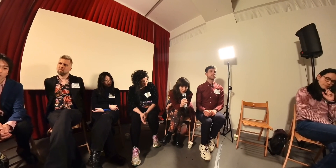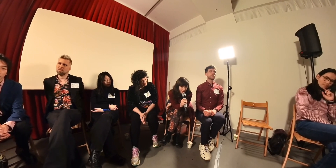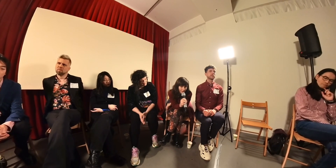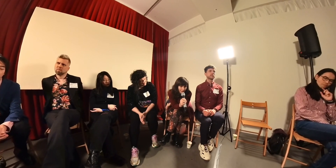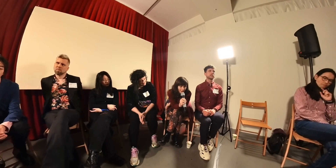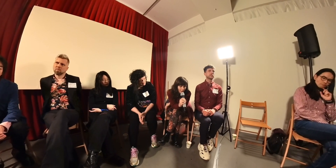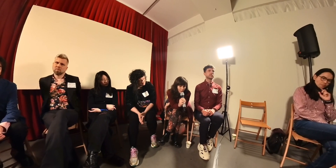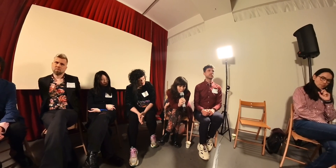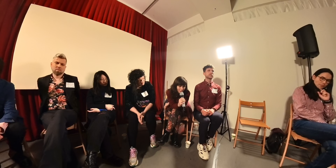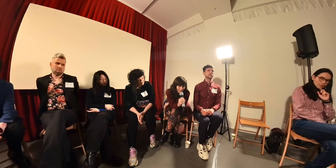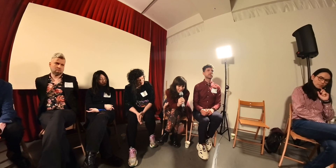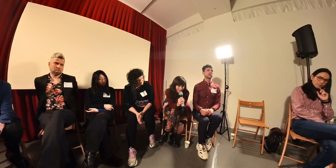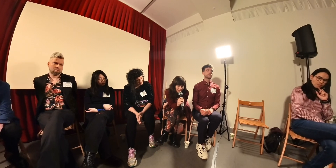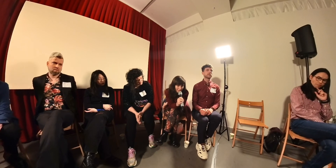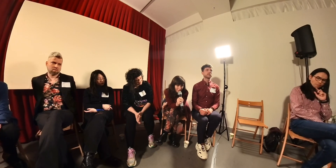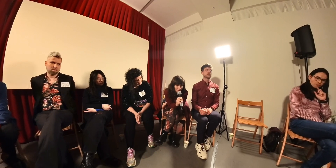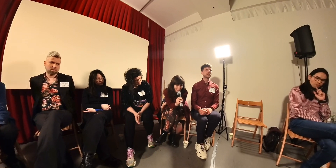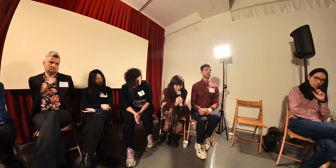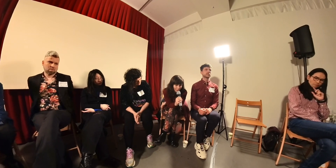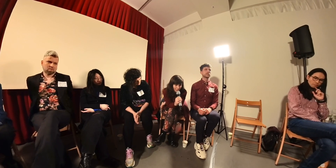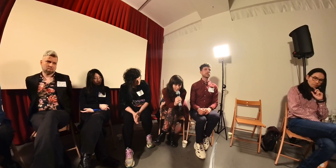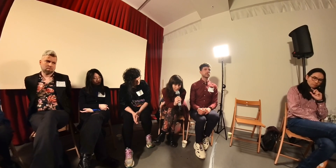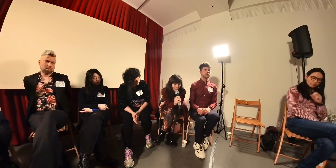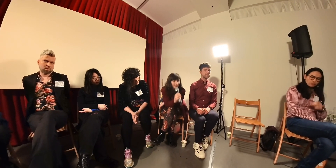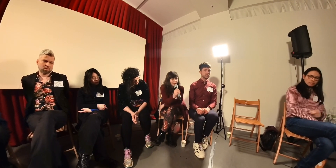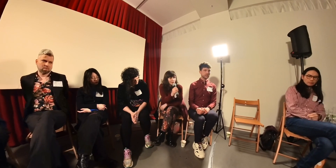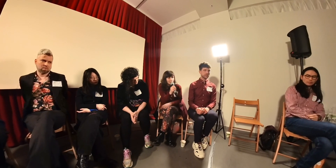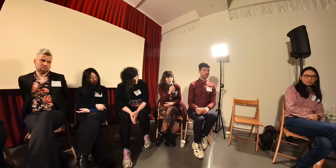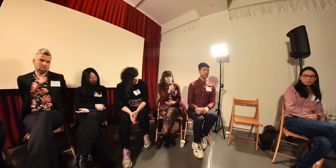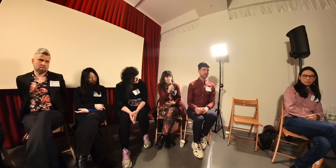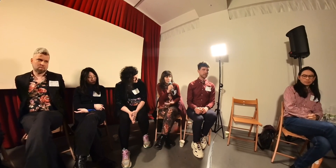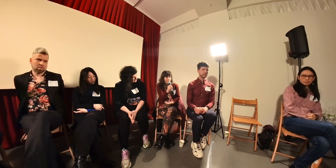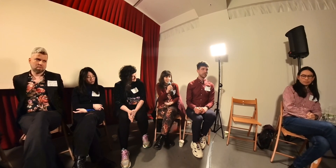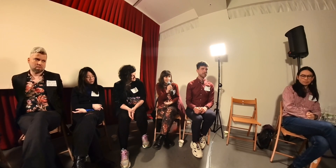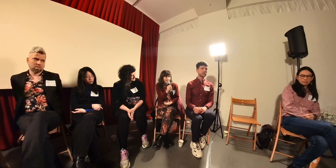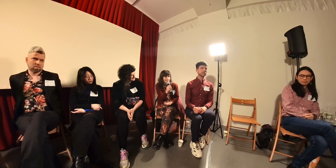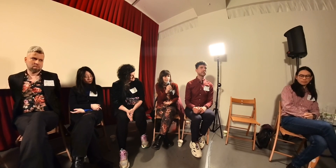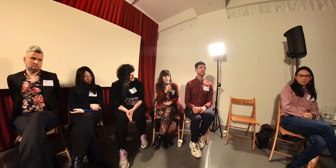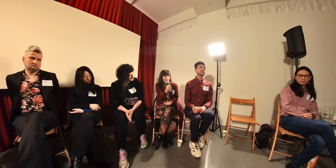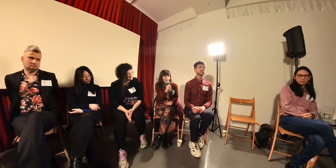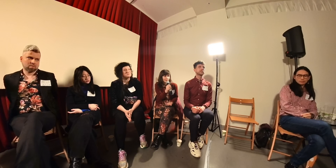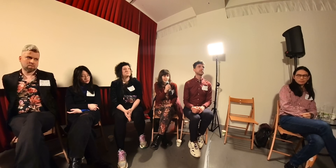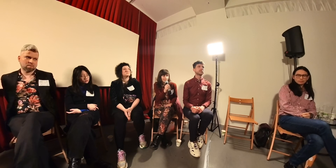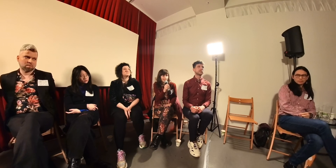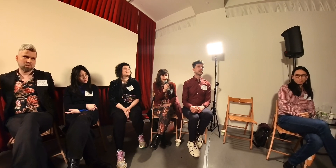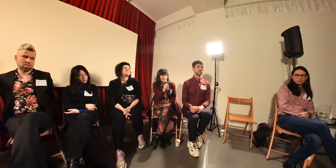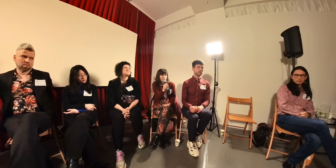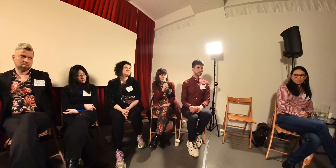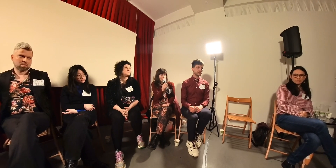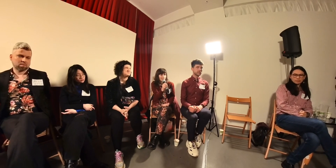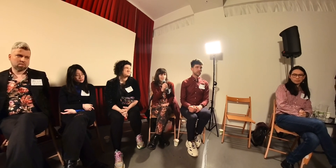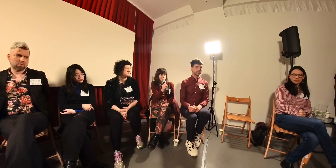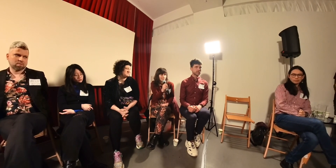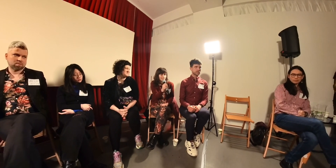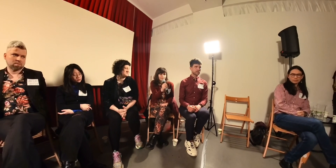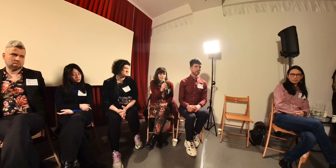nějakých vlastně jako potřeb, které se strašně těžko jako definují. Strašně těžko se to definuje obecně. A já mám